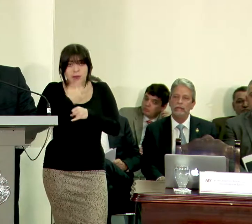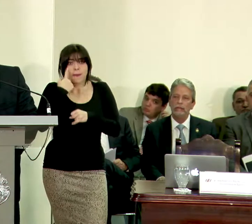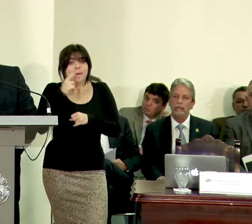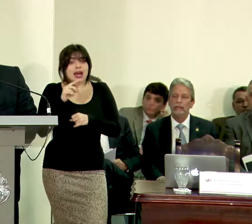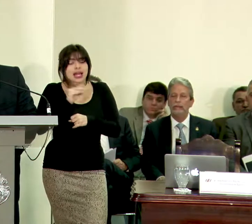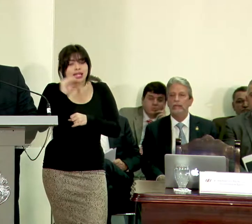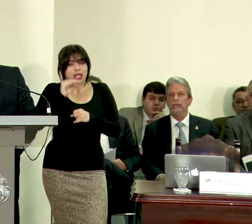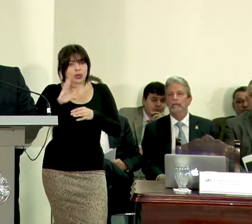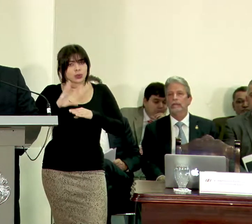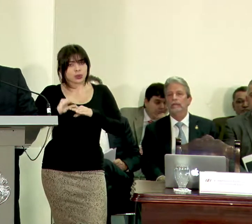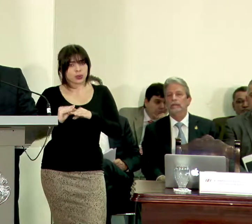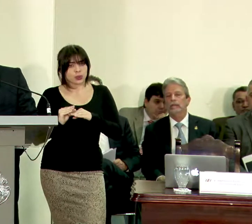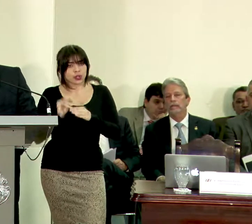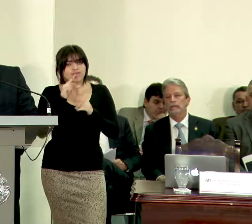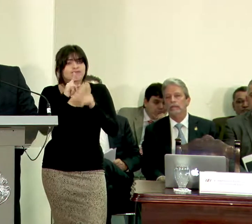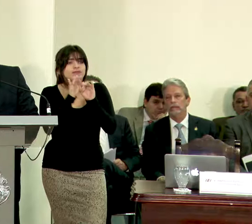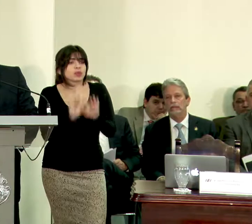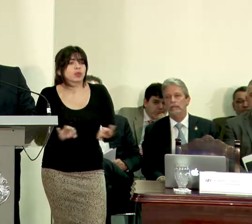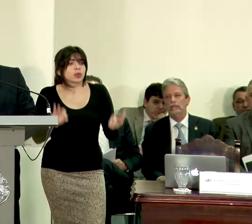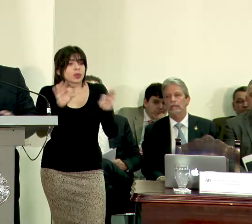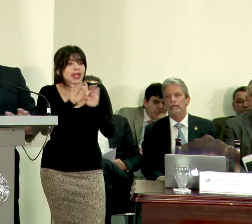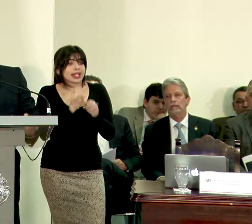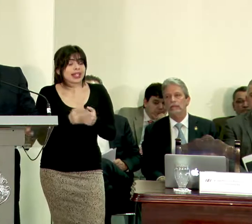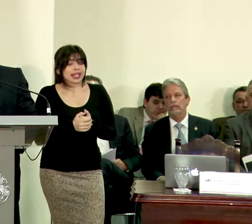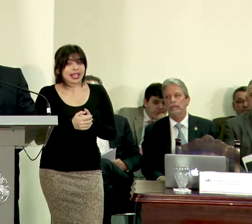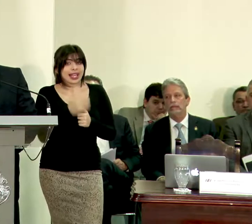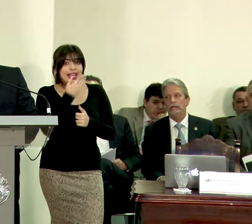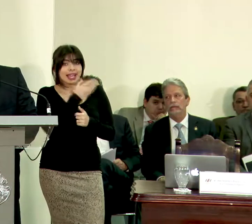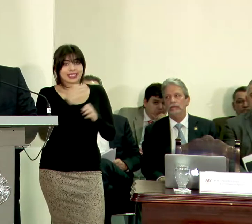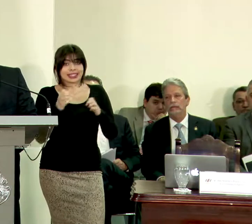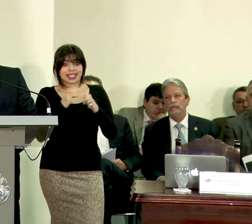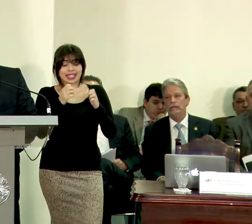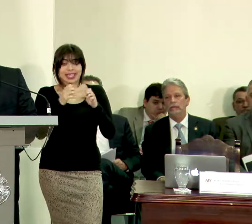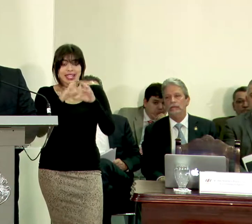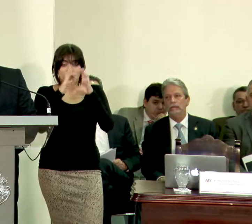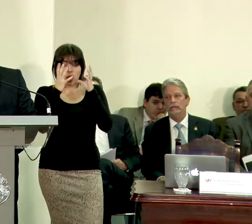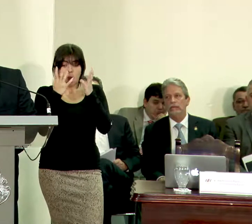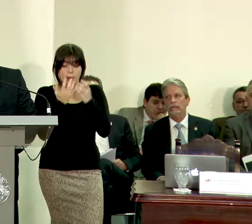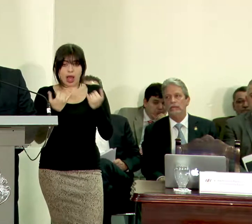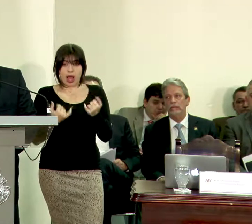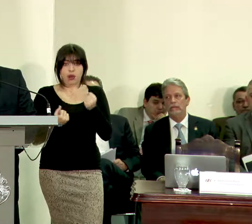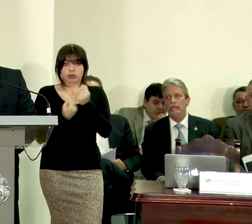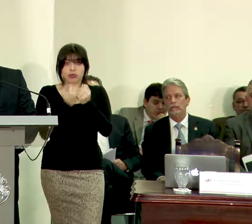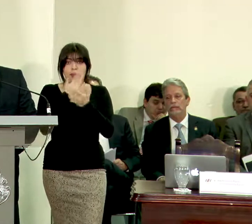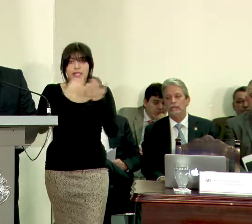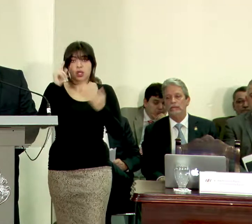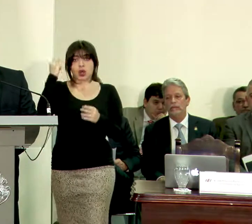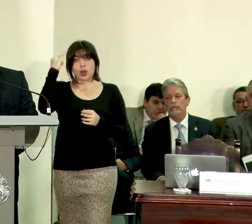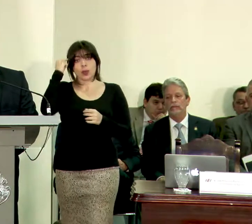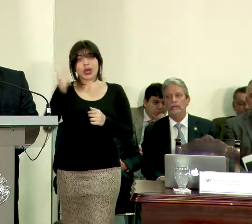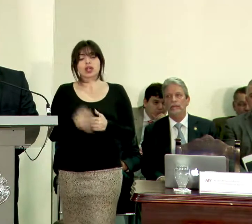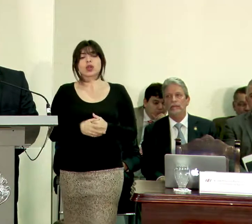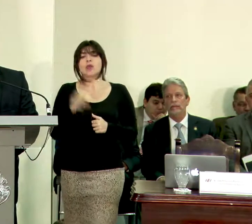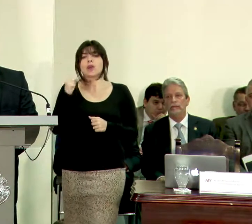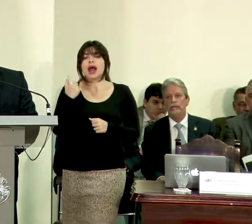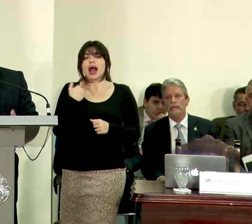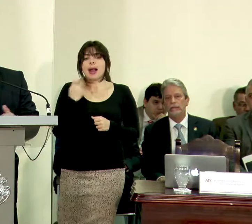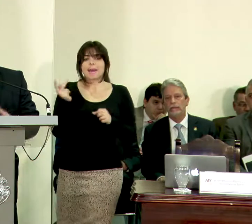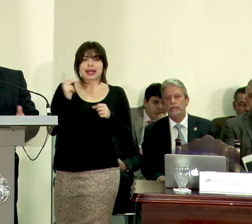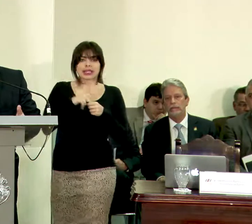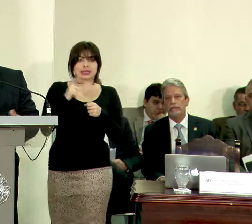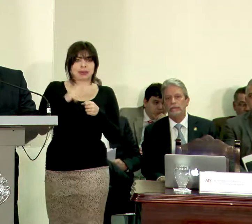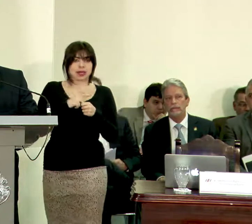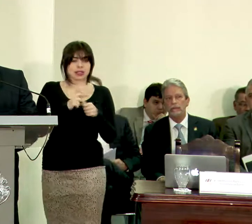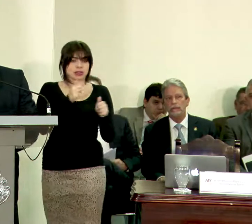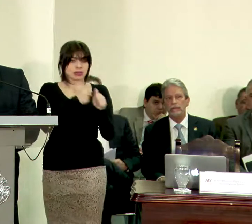reducción de las tasas. Es fundamental que en esta estrategia global que está impulsando el gobierno, ¿verdad?, tengamos la participación